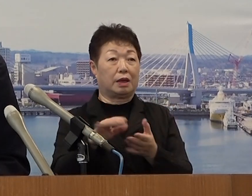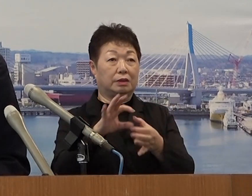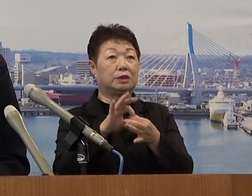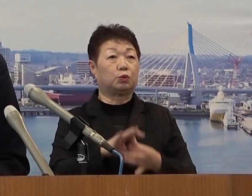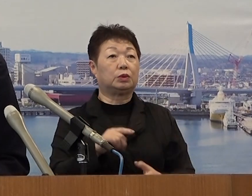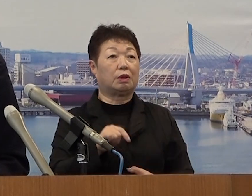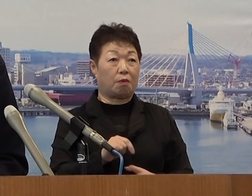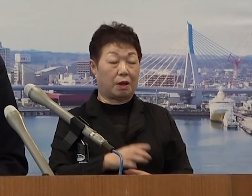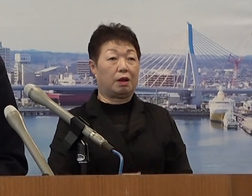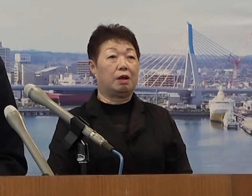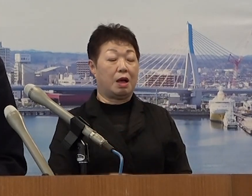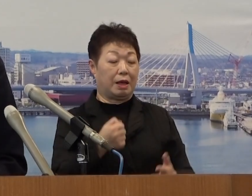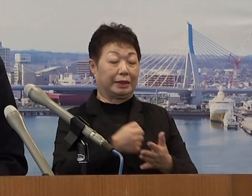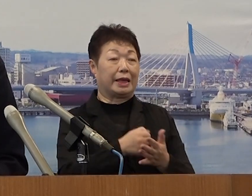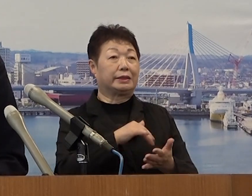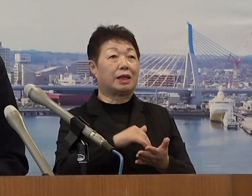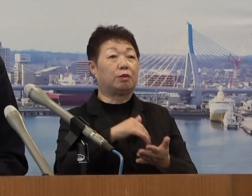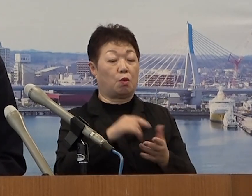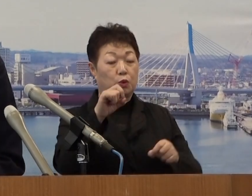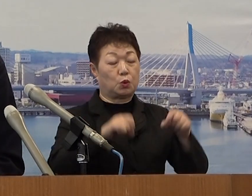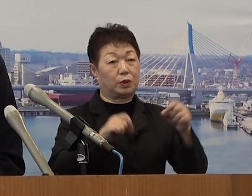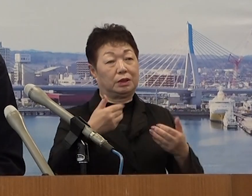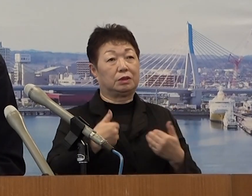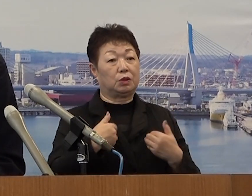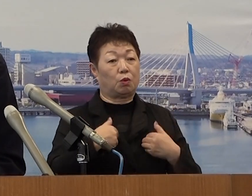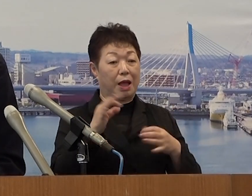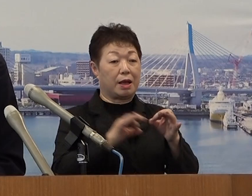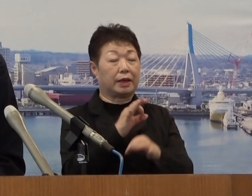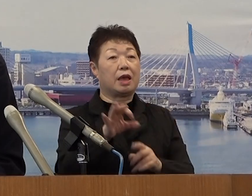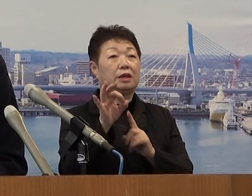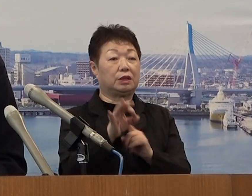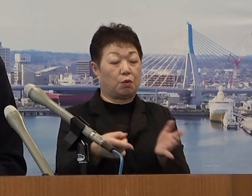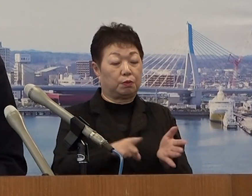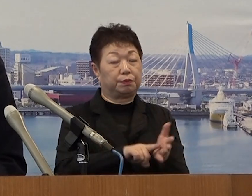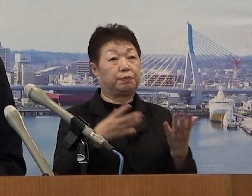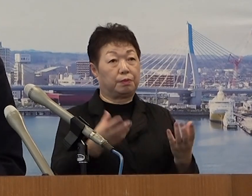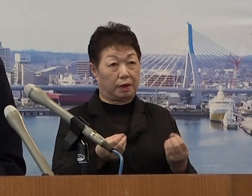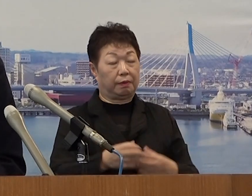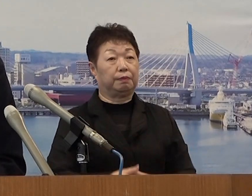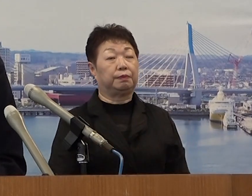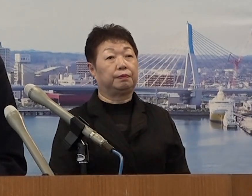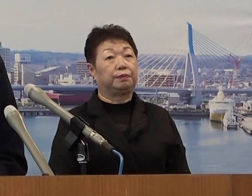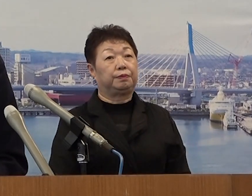ては、決算の調整に必要な経費を措置したものでございます。